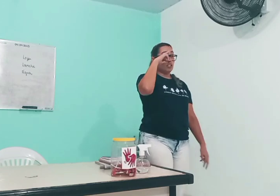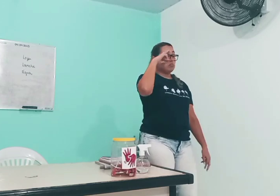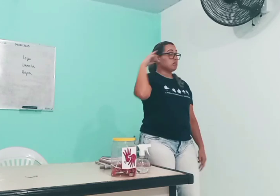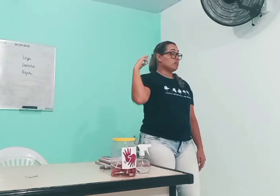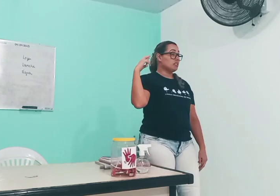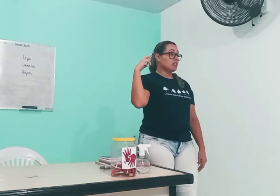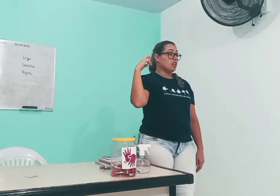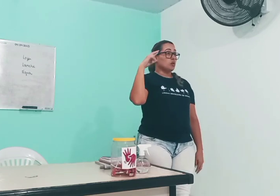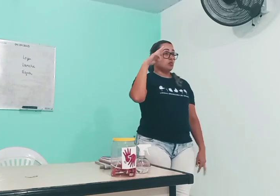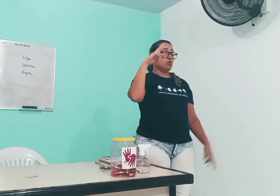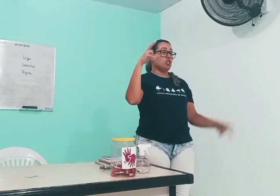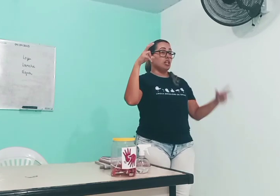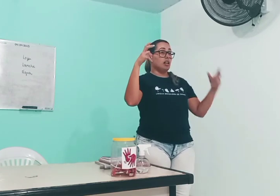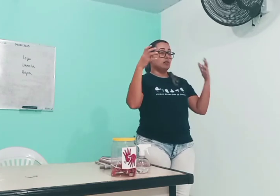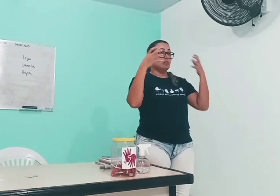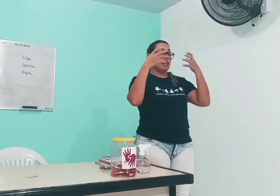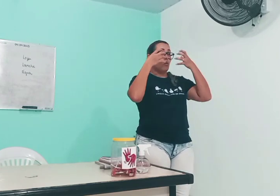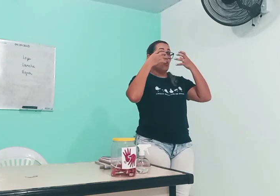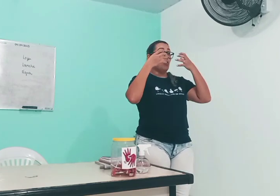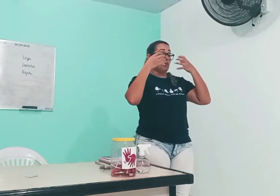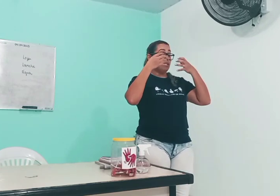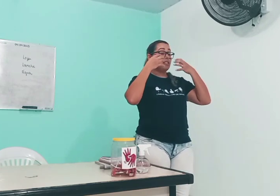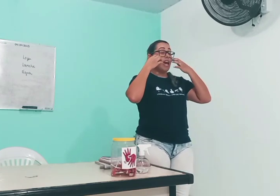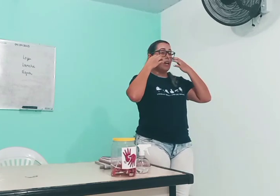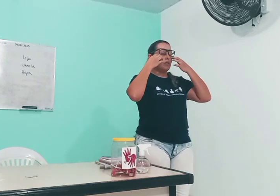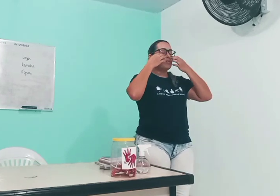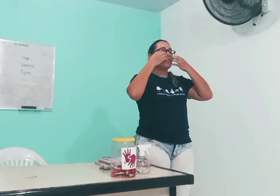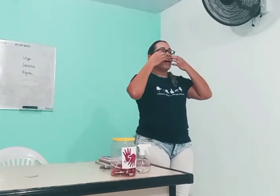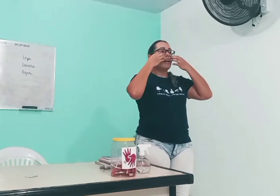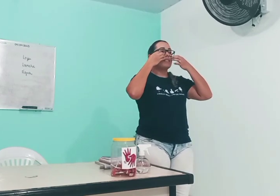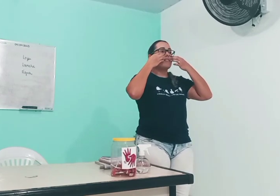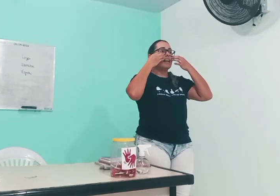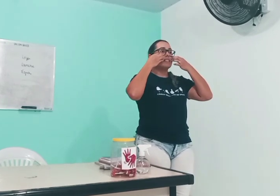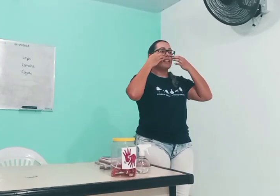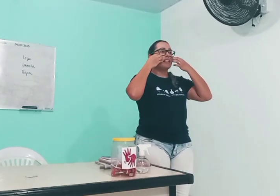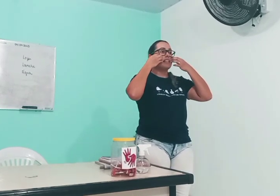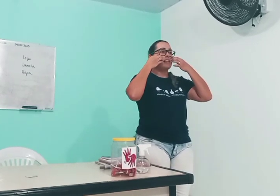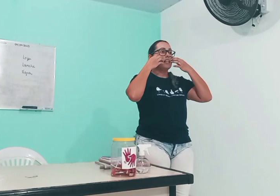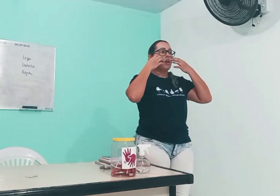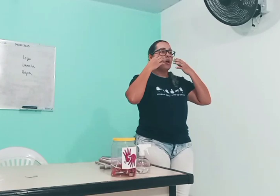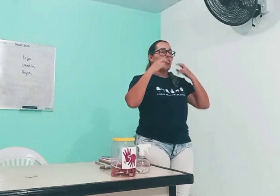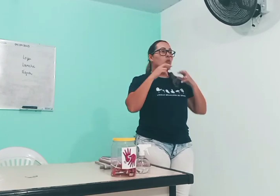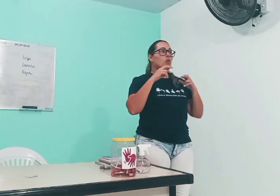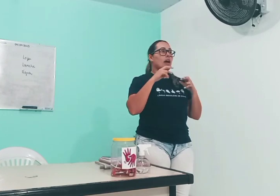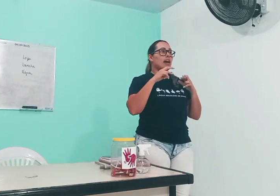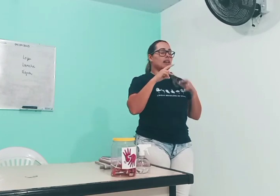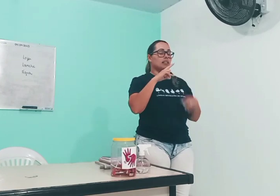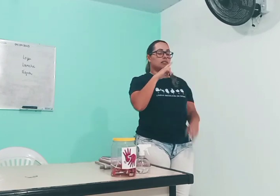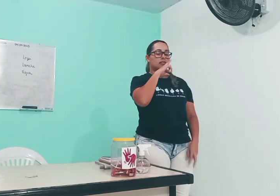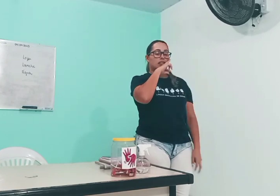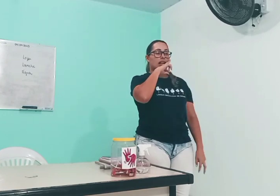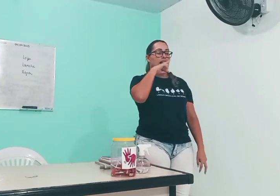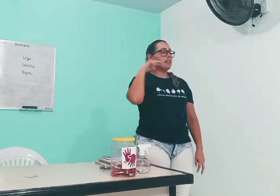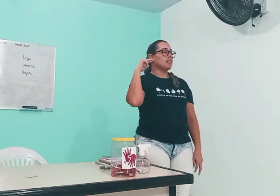Calcinha, sutiã, né, os seios, eles fazem aqui, cueca, aqui.